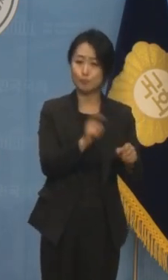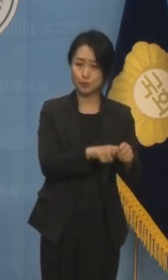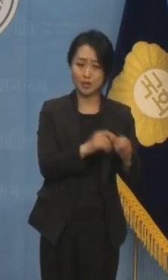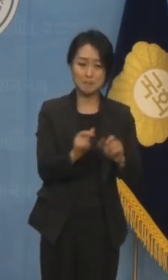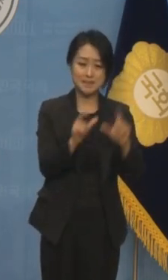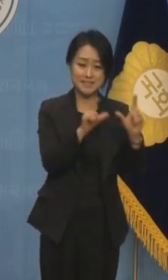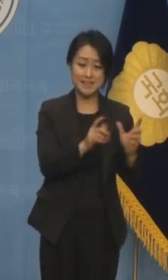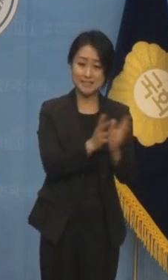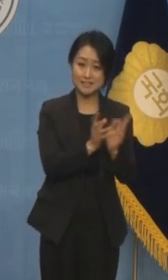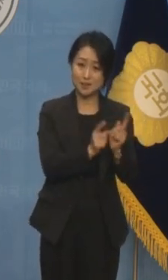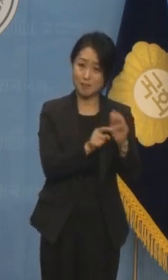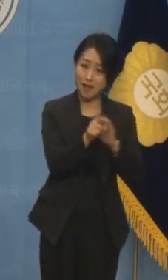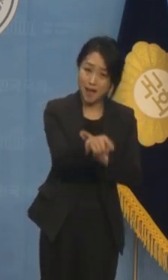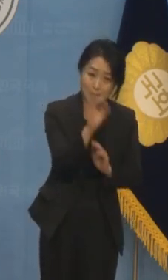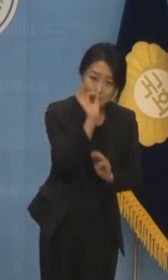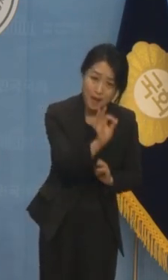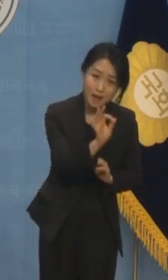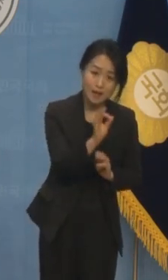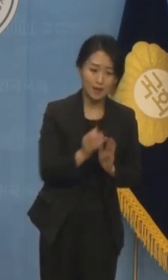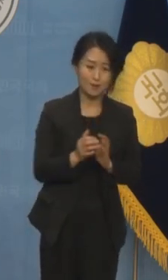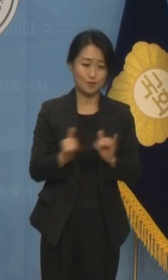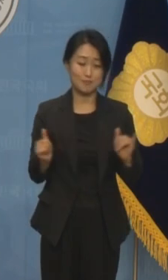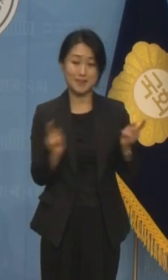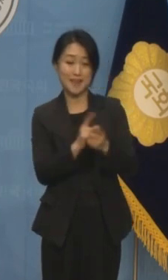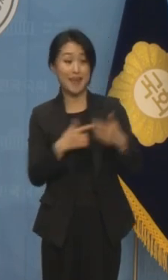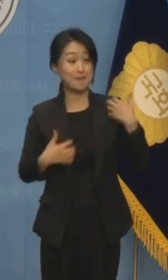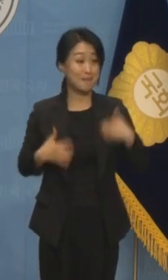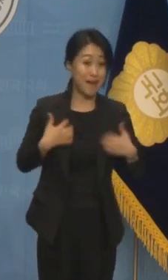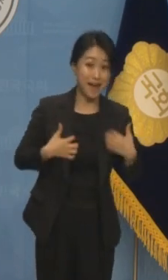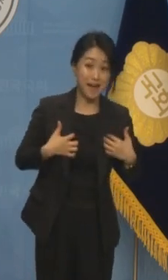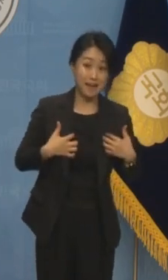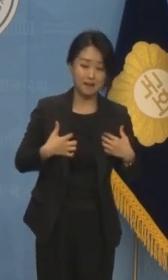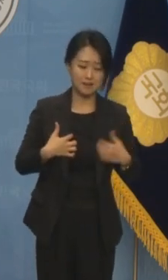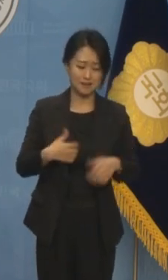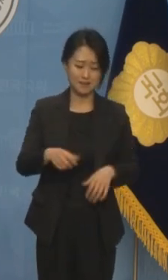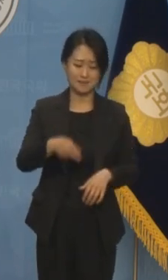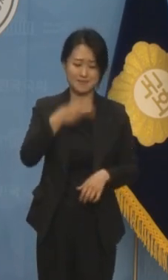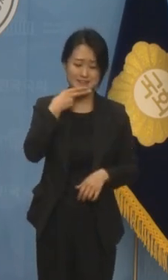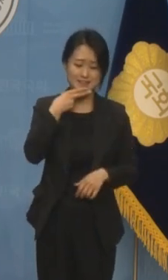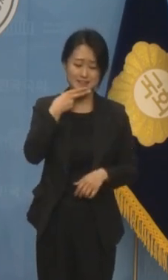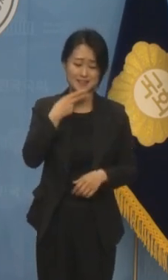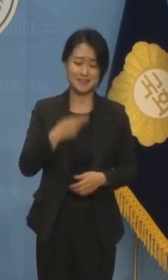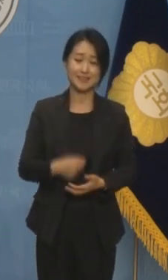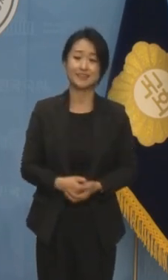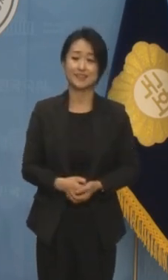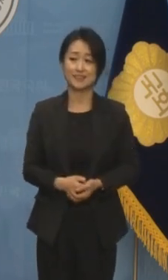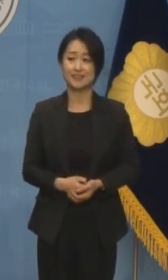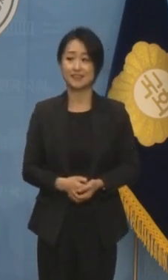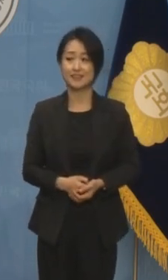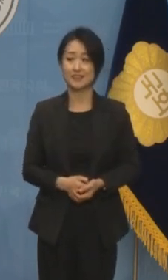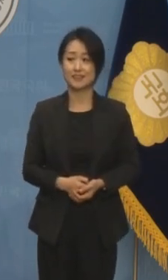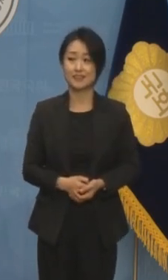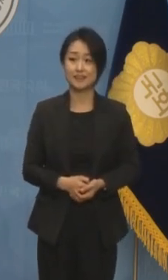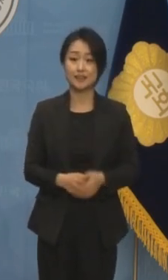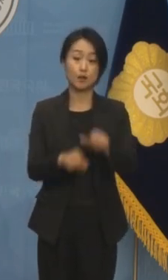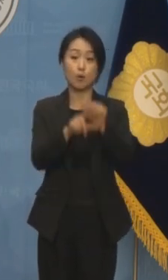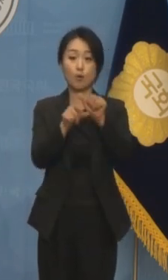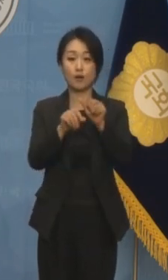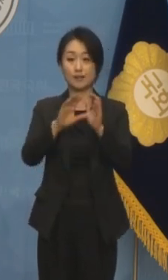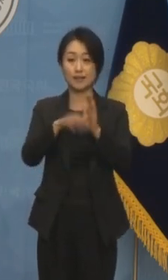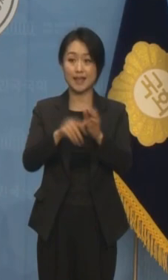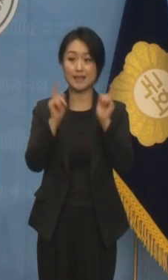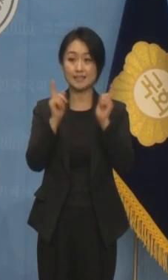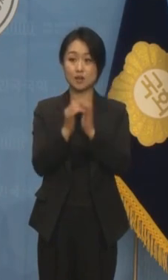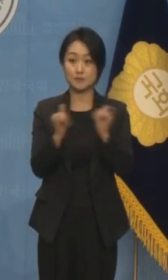민생 현장에서 국민께서 반갑게 맞아줄 것으로 여깁니까? 지난 5월